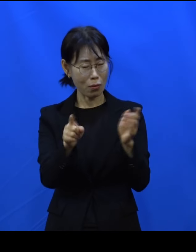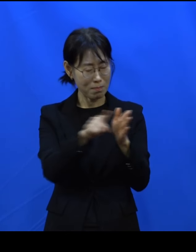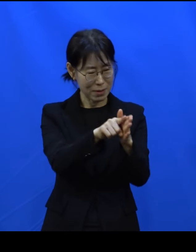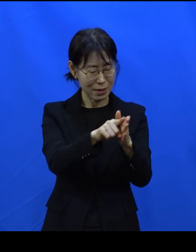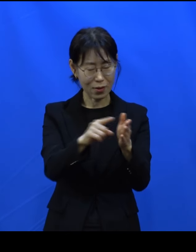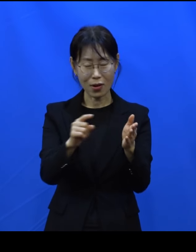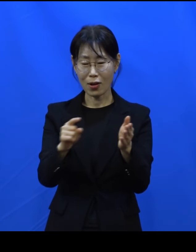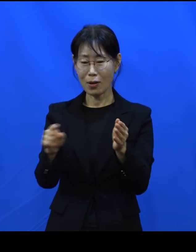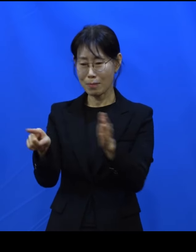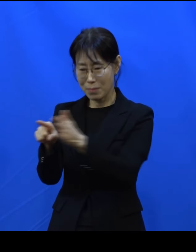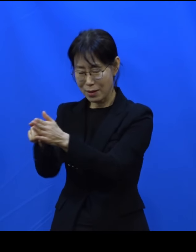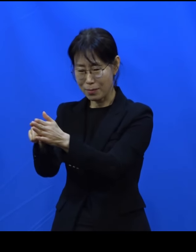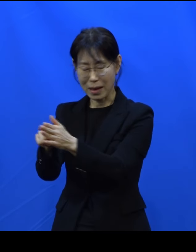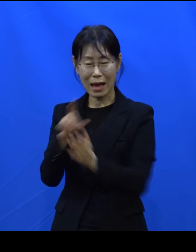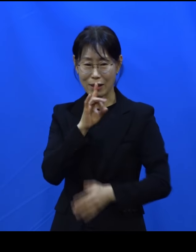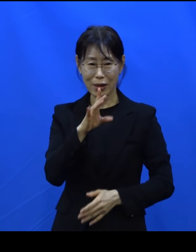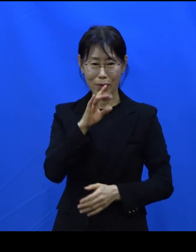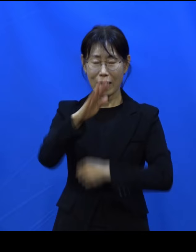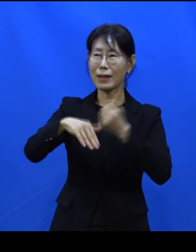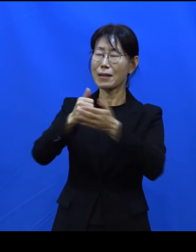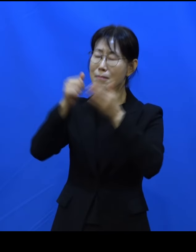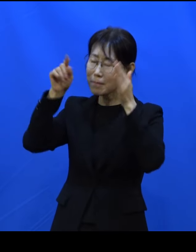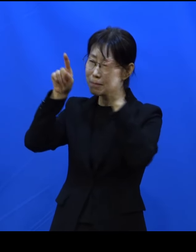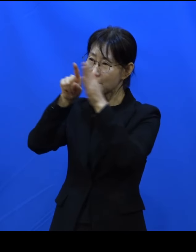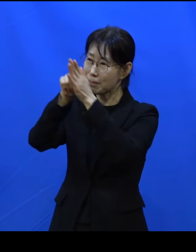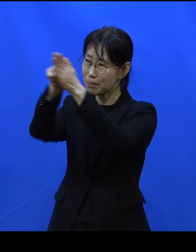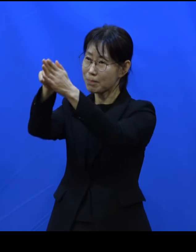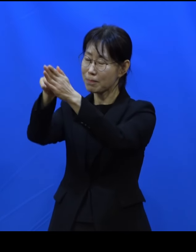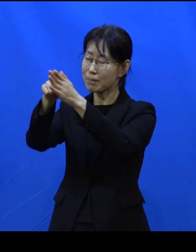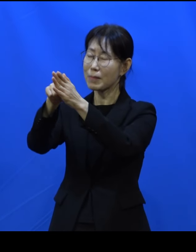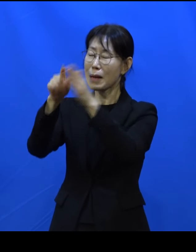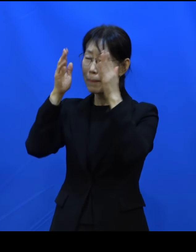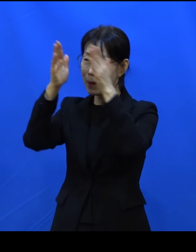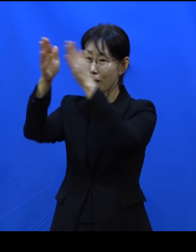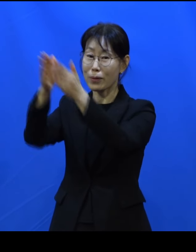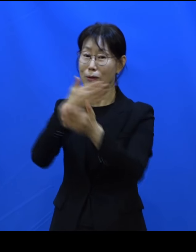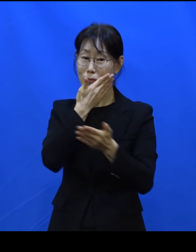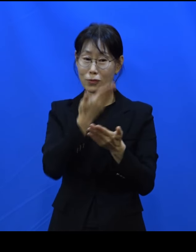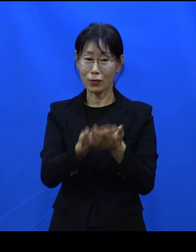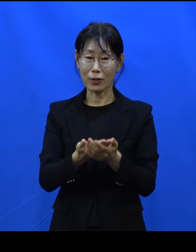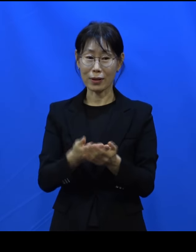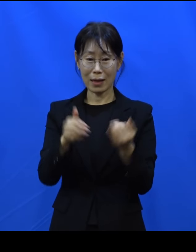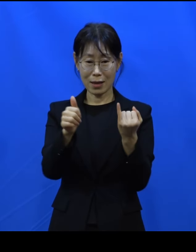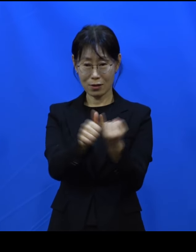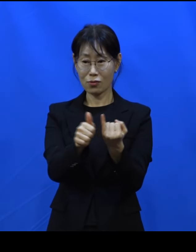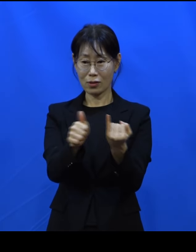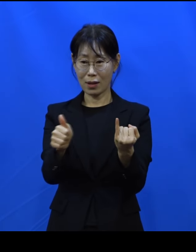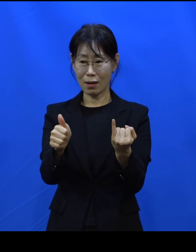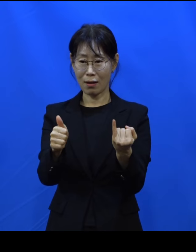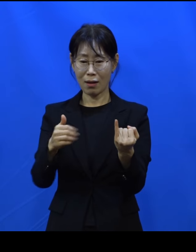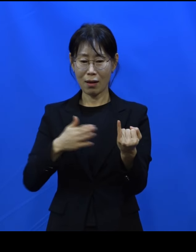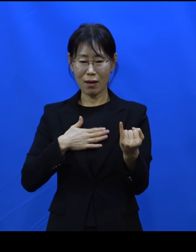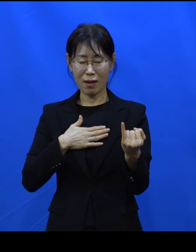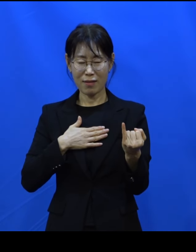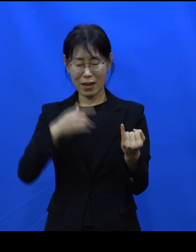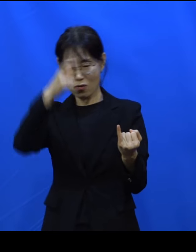두 사람이 지속적으로 그리스도를 바라보는 것, 서로 주인공이 되려가잖아요. 그럼 위험한 거죠, 그